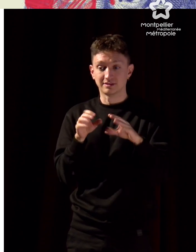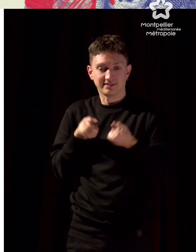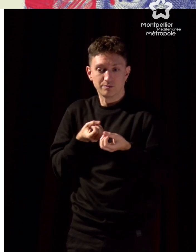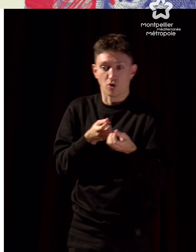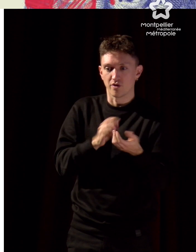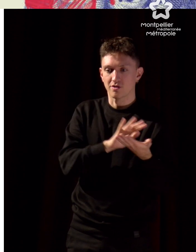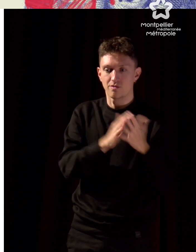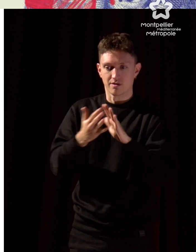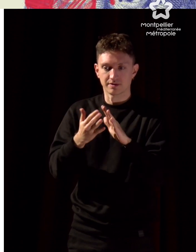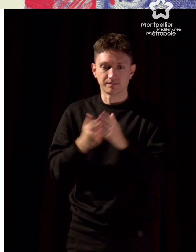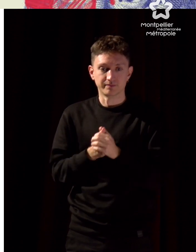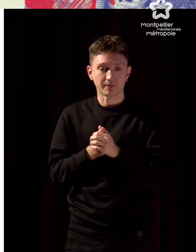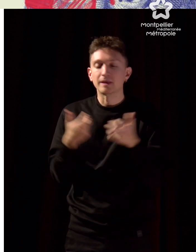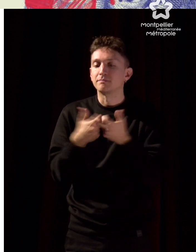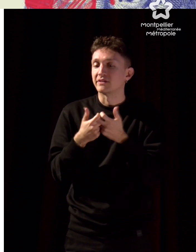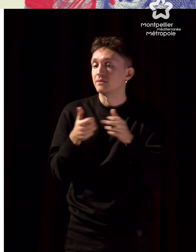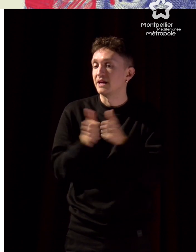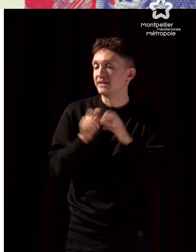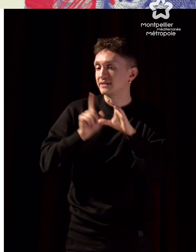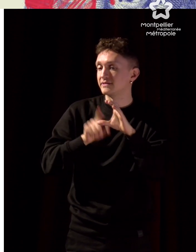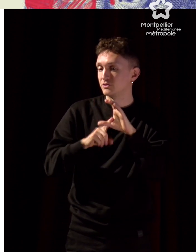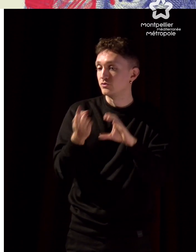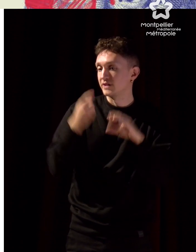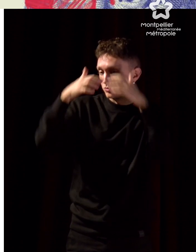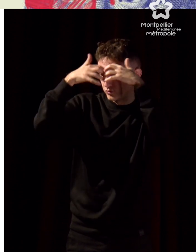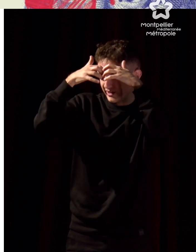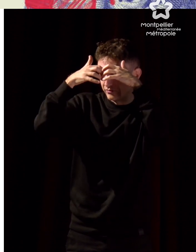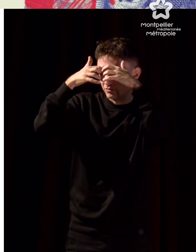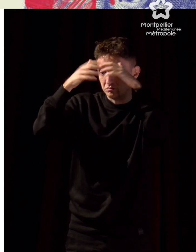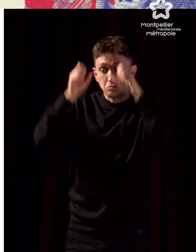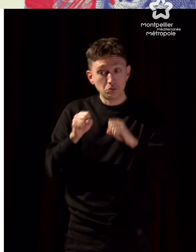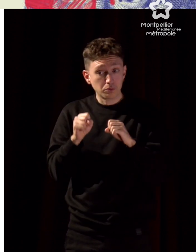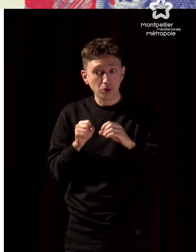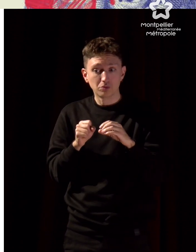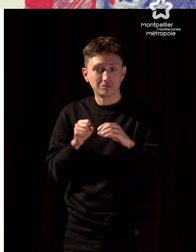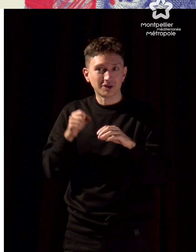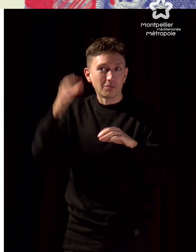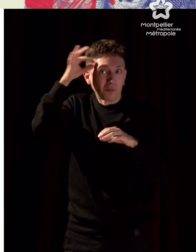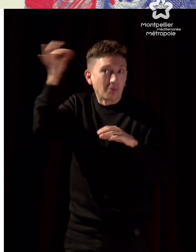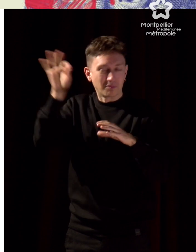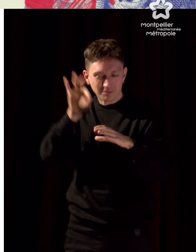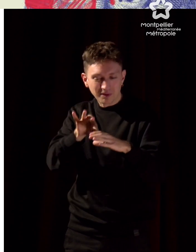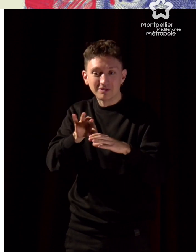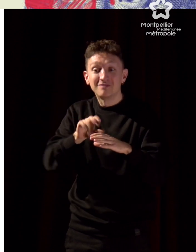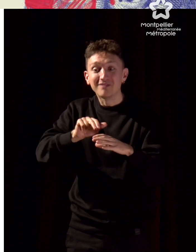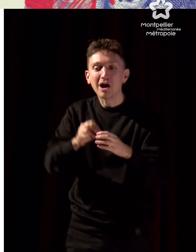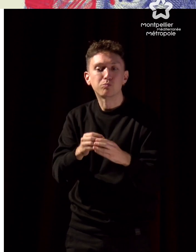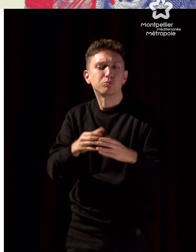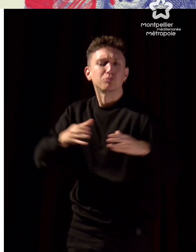cultures de cellules de cerveau. Okay, on peut quand même cultiver les cellules de cerveau, ça fait pas un cerveau, hein, ça fait un